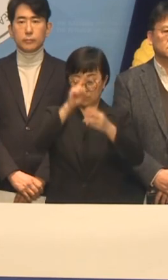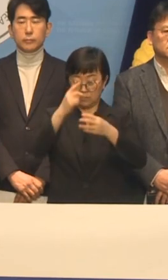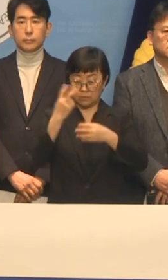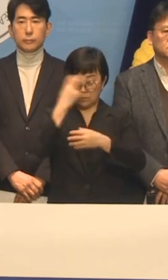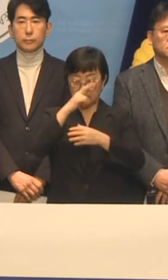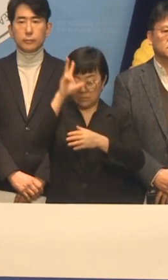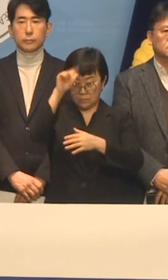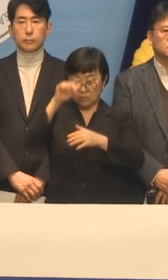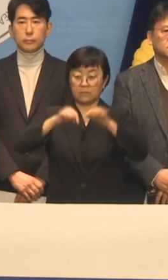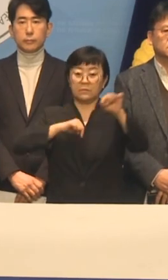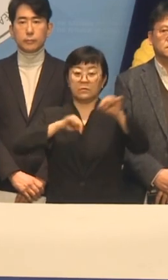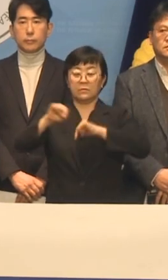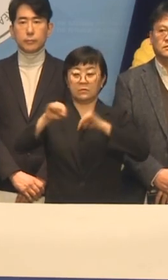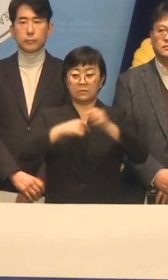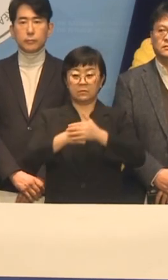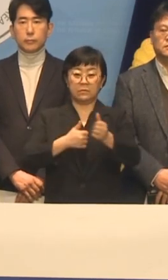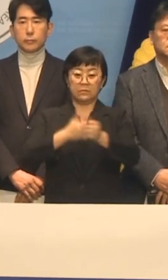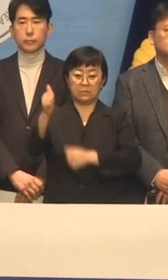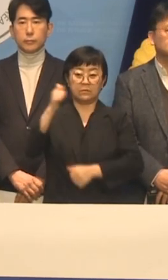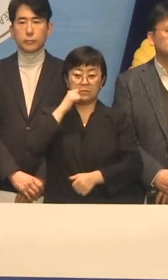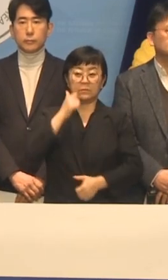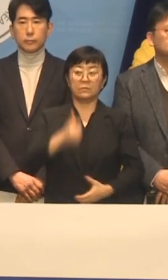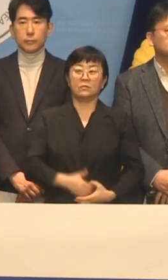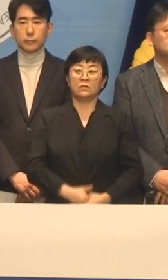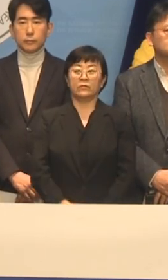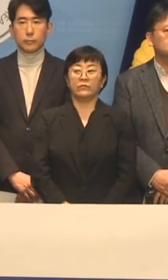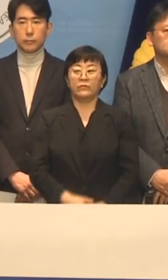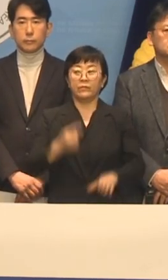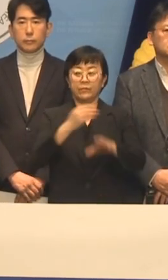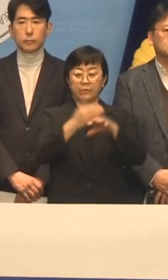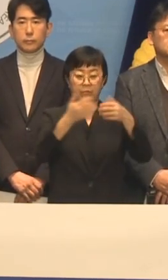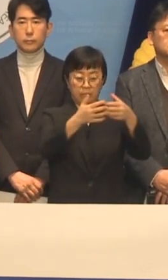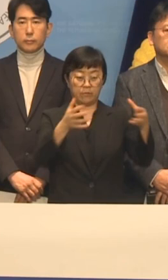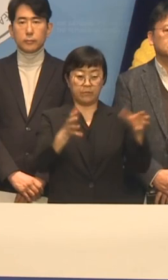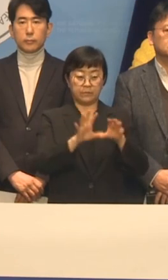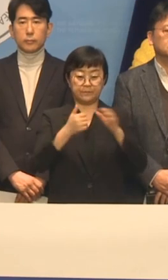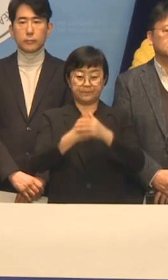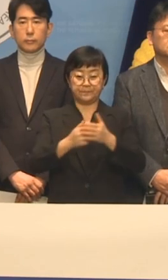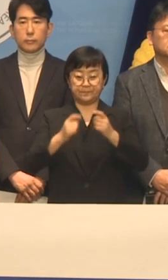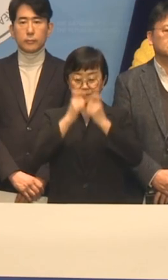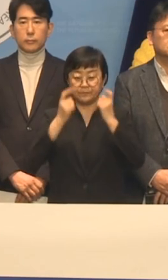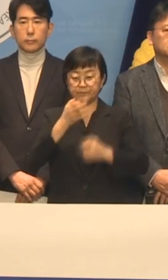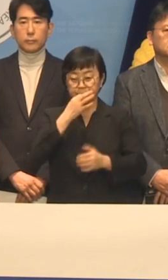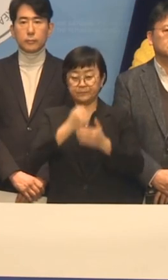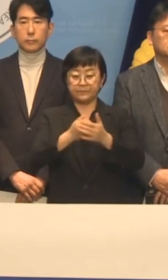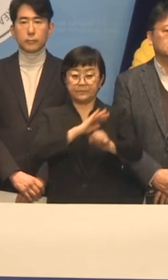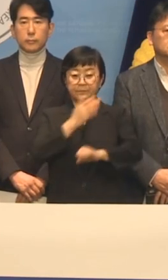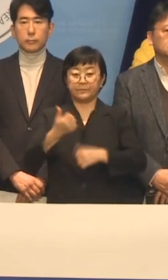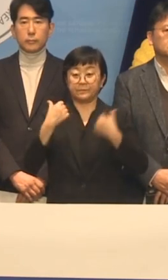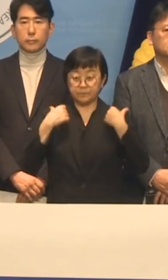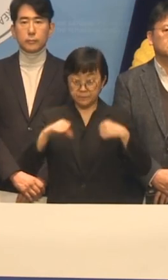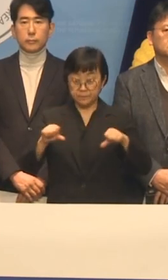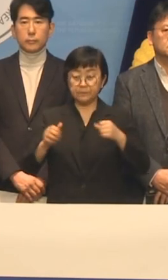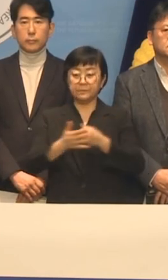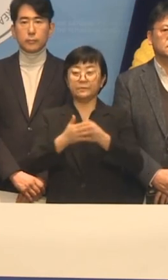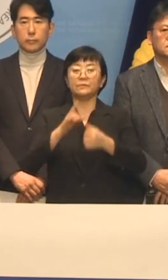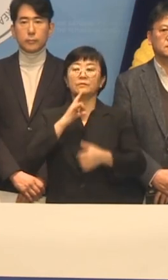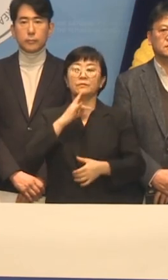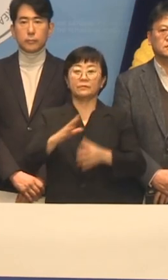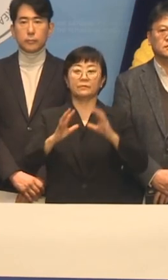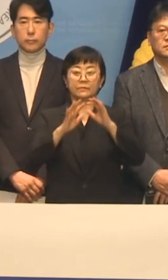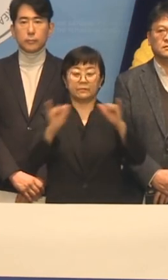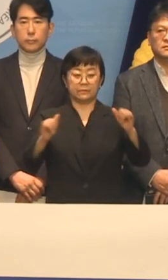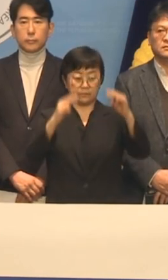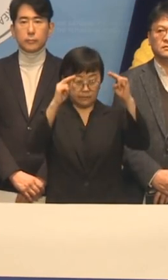검찰 독재 정권을 이기기엔 어렵습니다. 더불어민주당은 사욕과 기득권을 버리고 오직